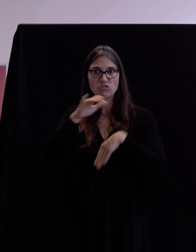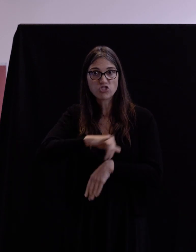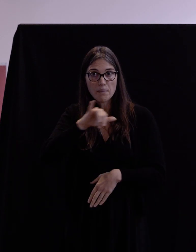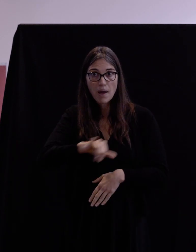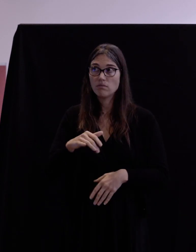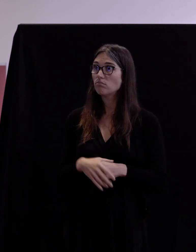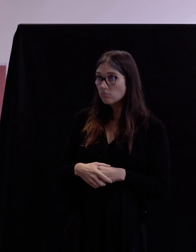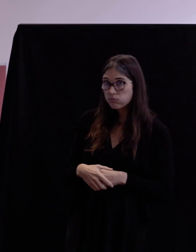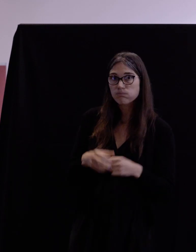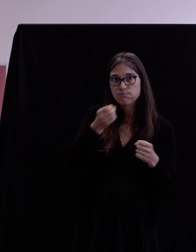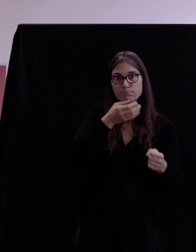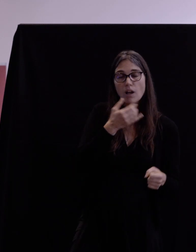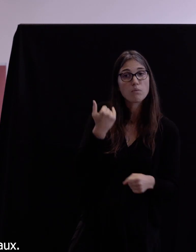jamais.